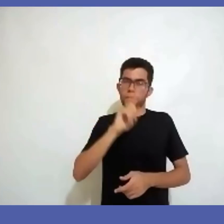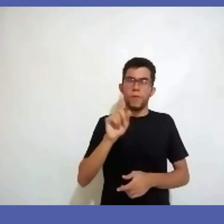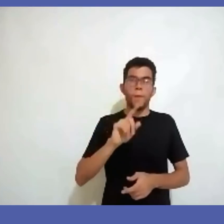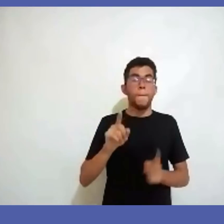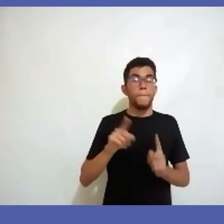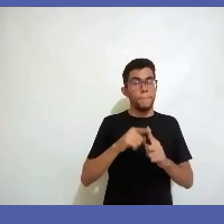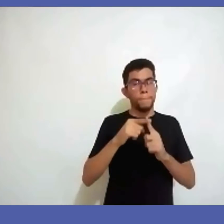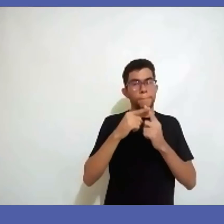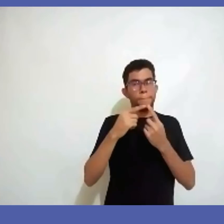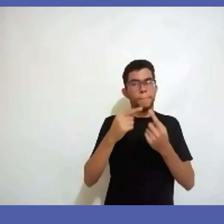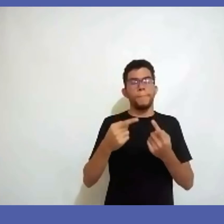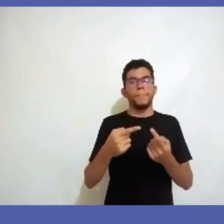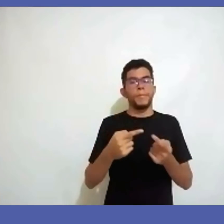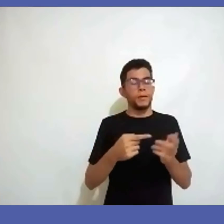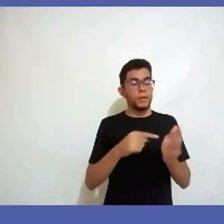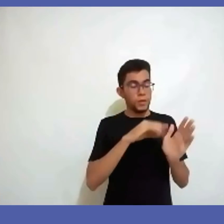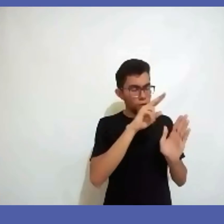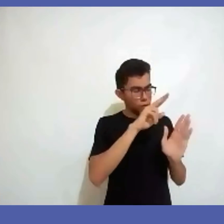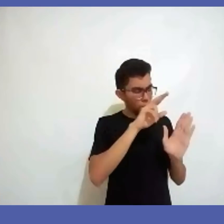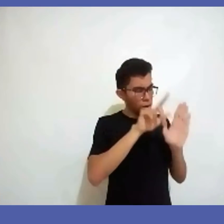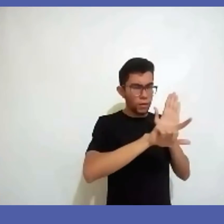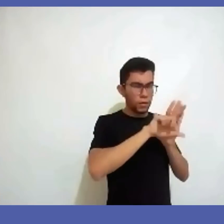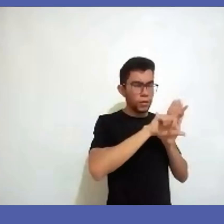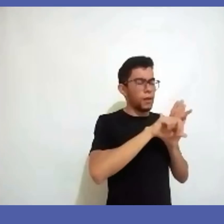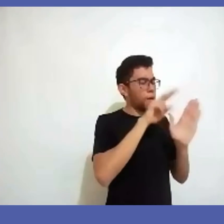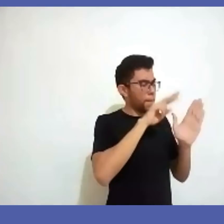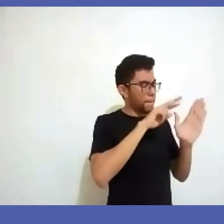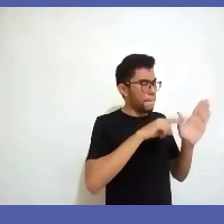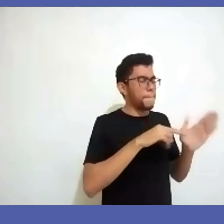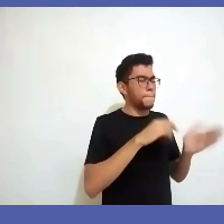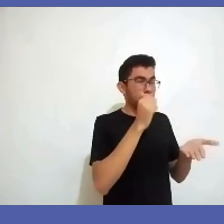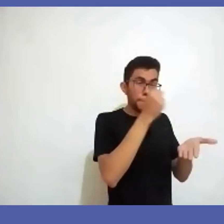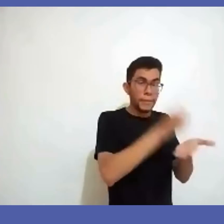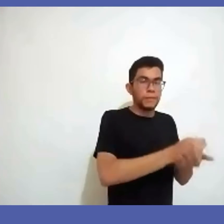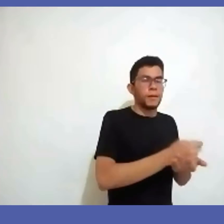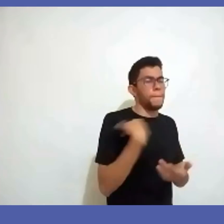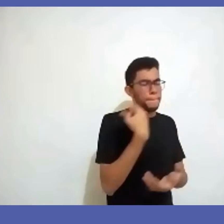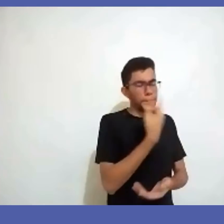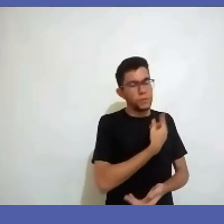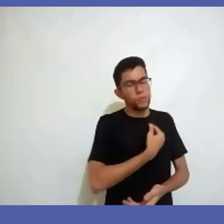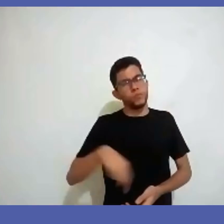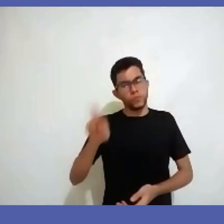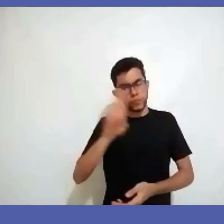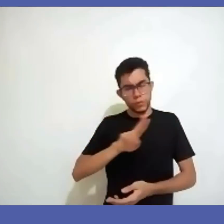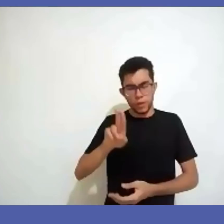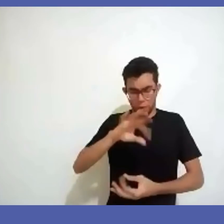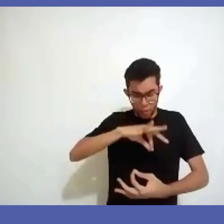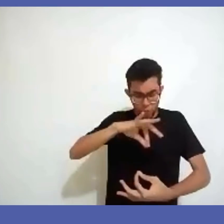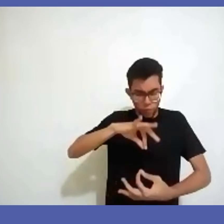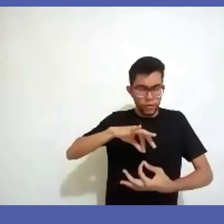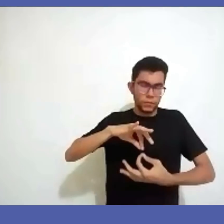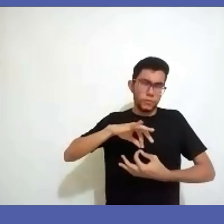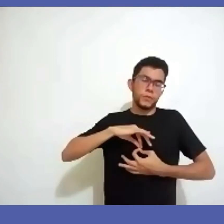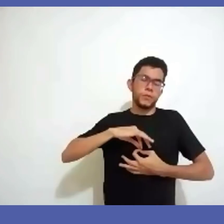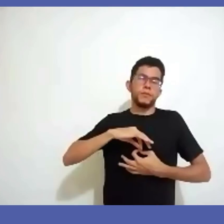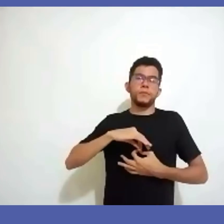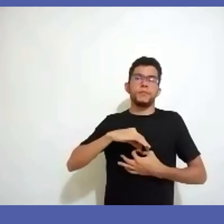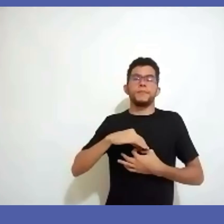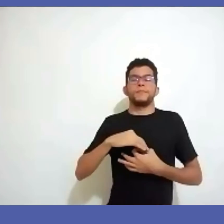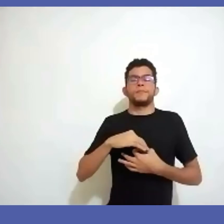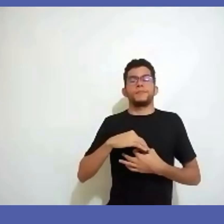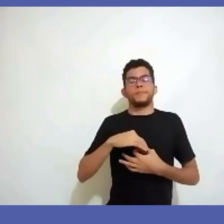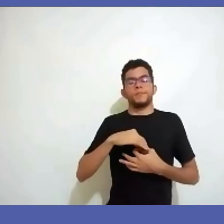letra mata, mas o Espírito dá vida. Então, não somos ministros da letra, mas ministros do Espírito.